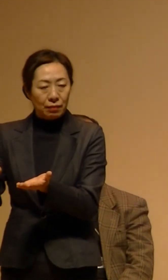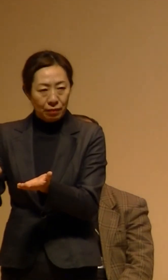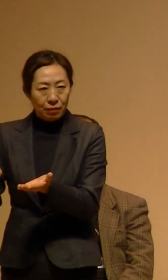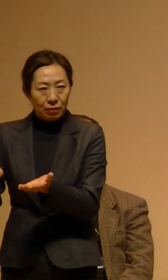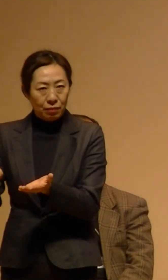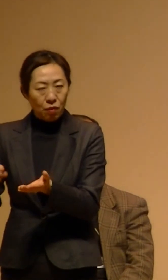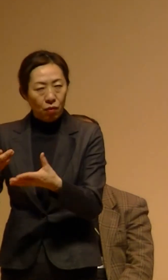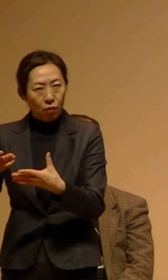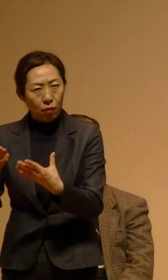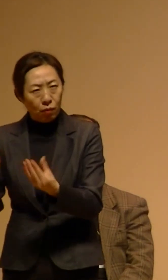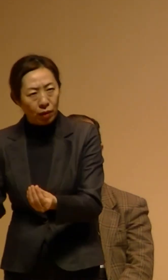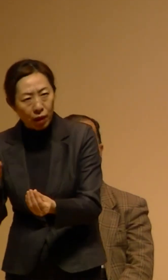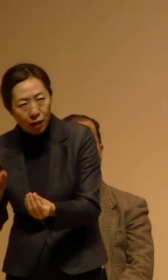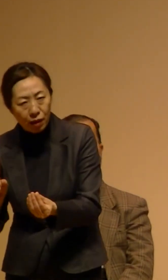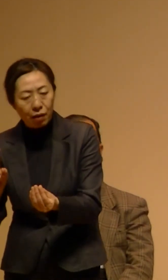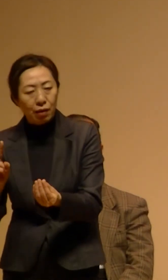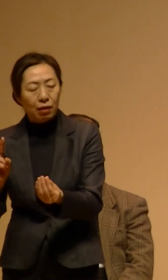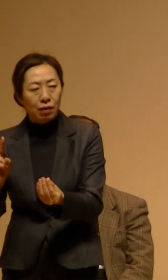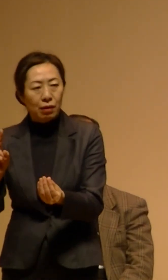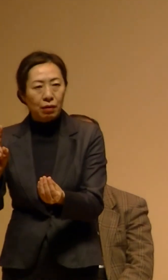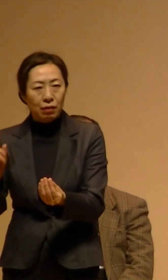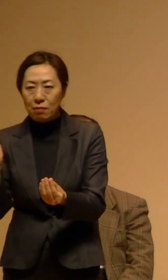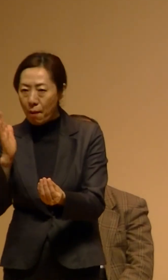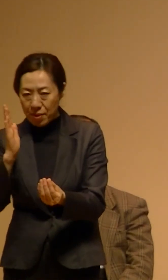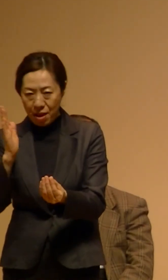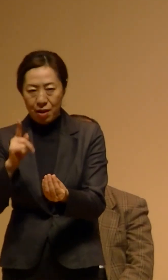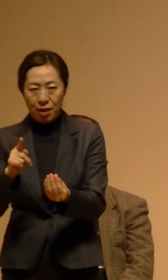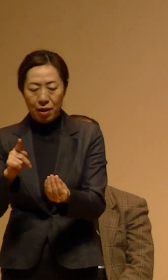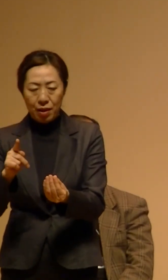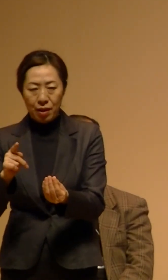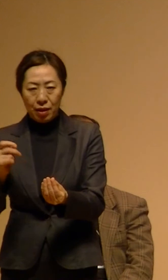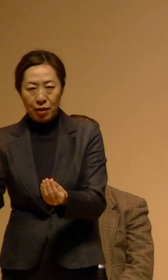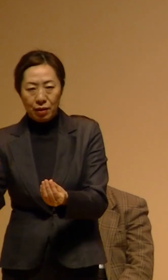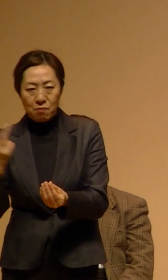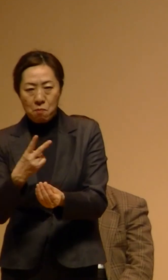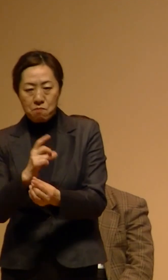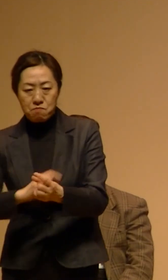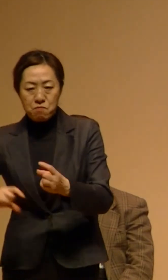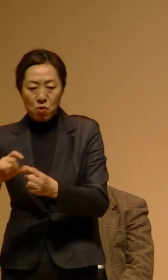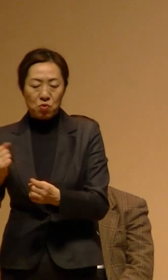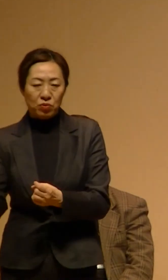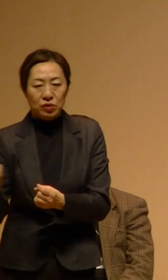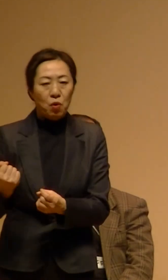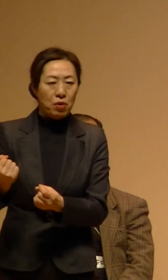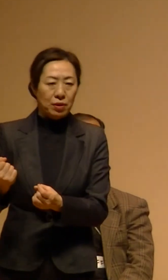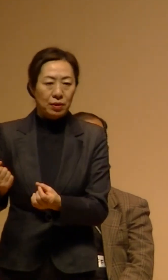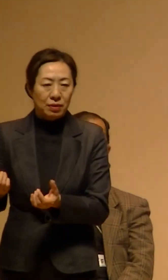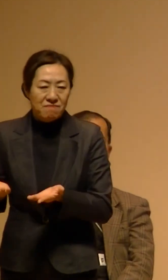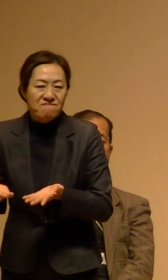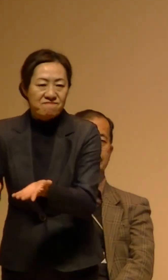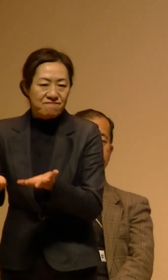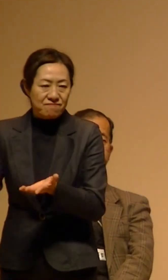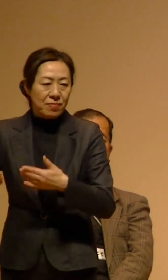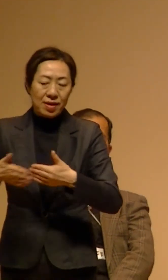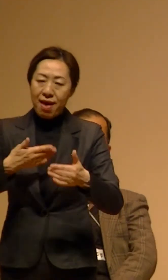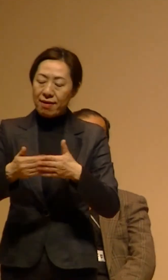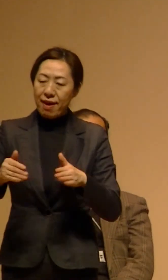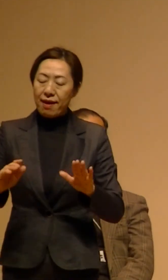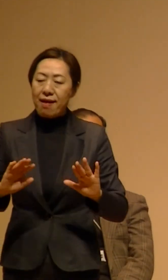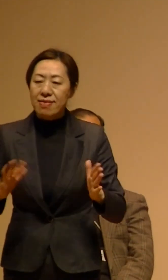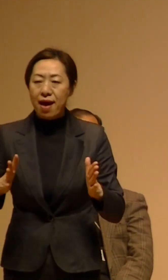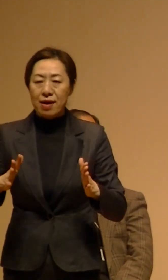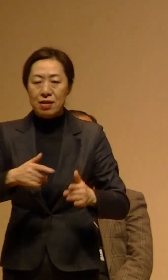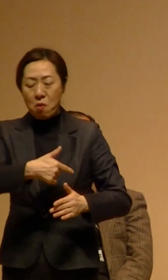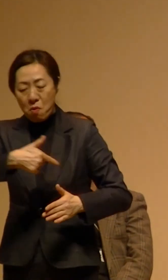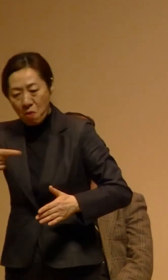もうやむかな、やみません。さらに強い、経験したことのない大きな揺れが